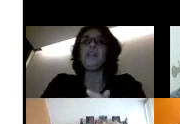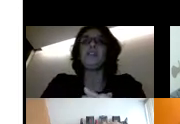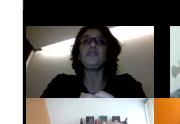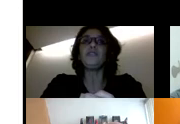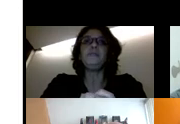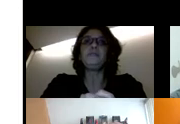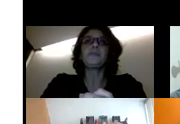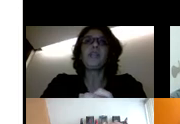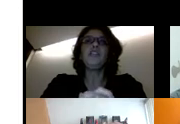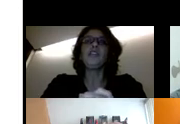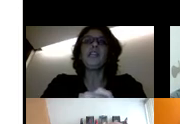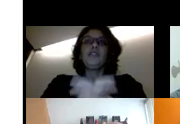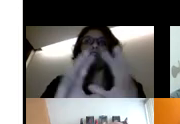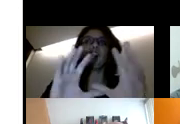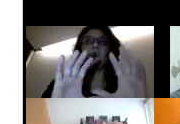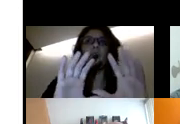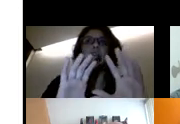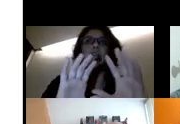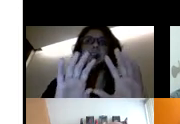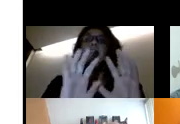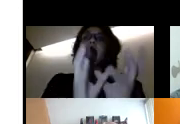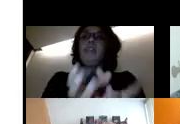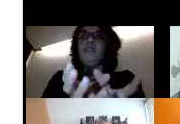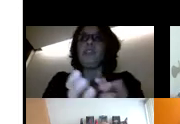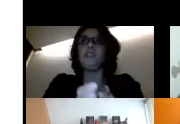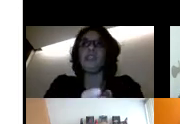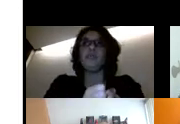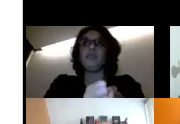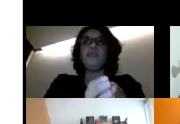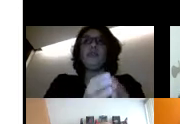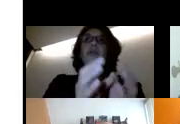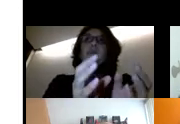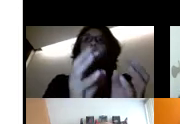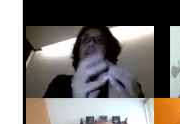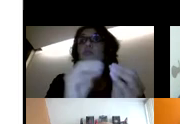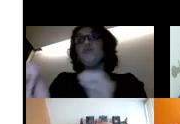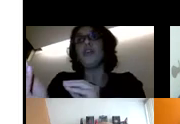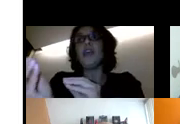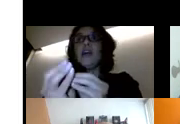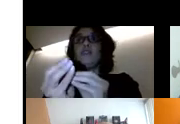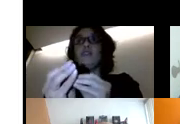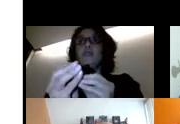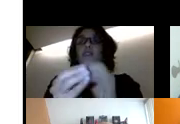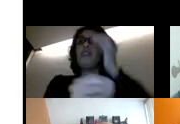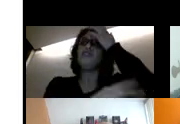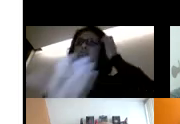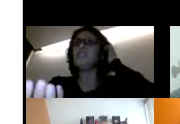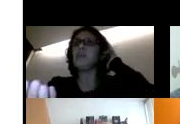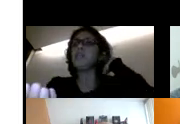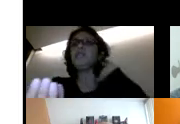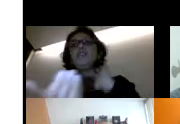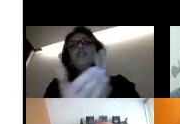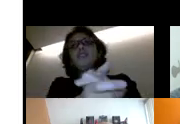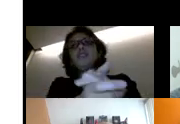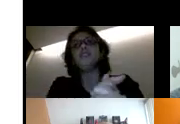permiten también entonces lo que nosotros estamos distinguiendo en estos estudios, nos permiten dar luz a otros estudios de otros